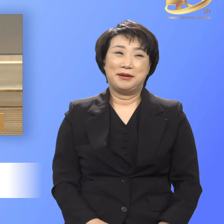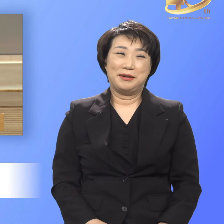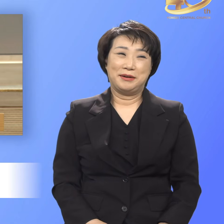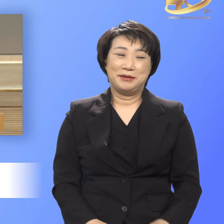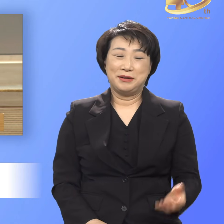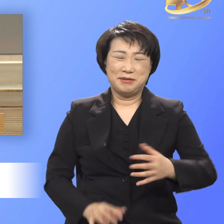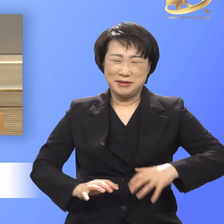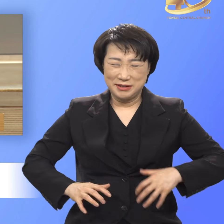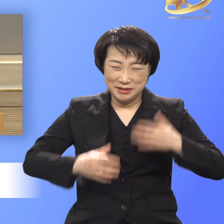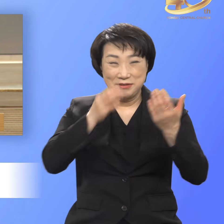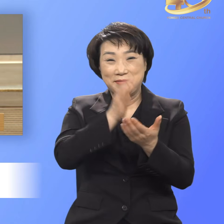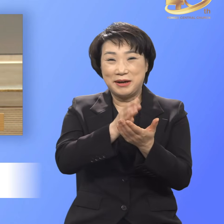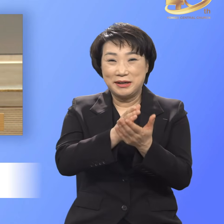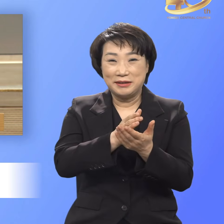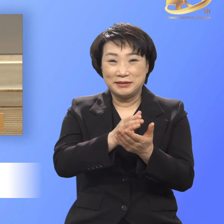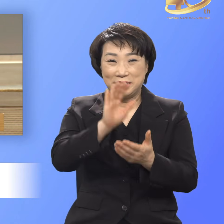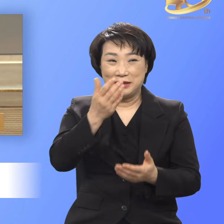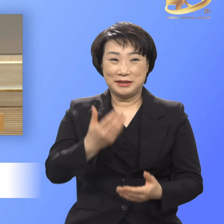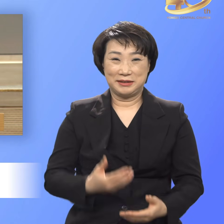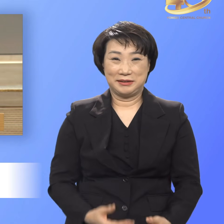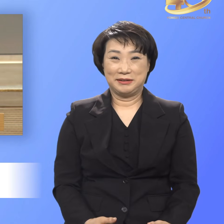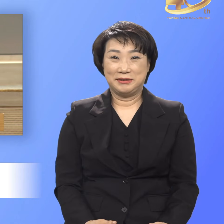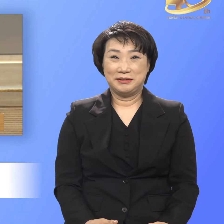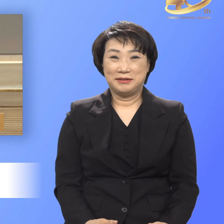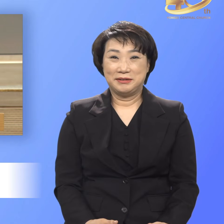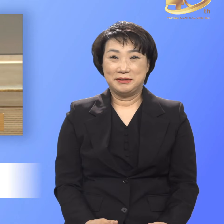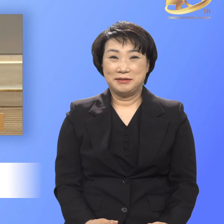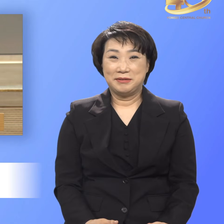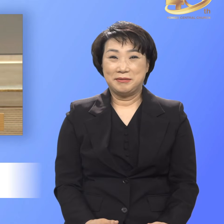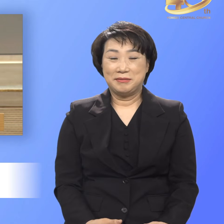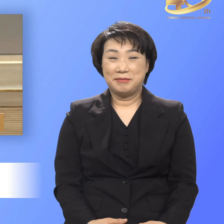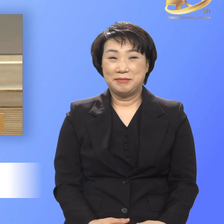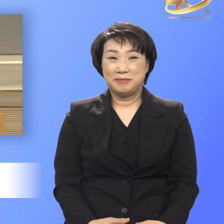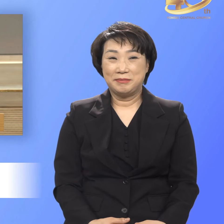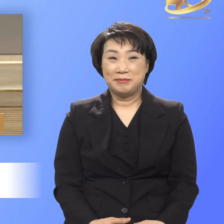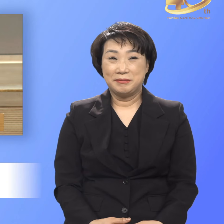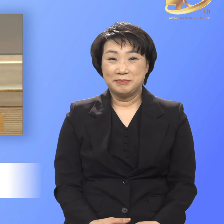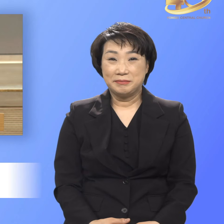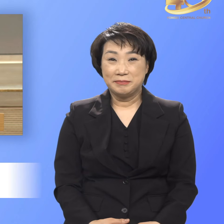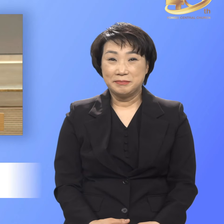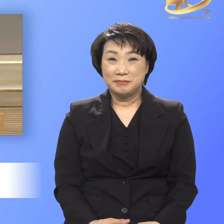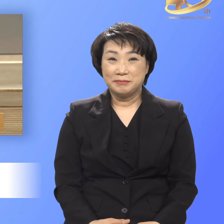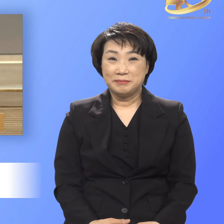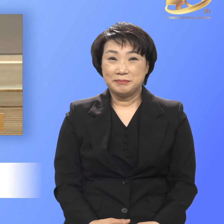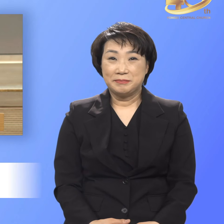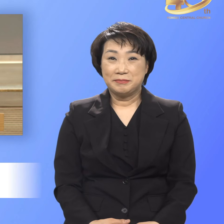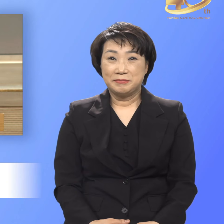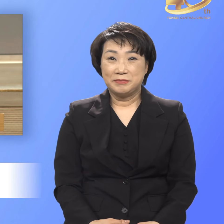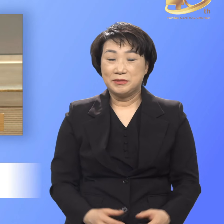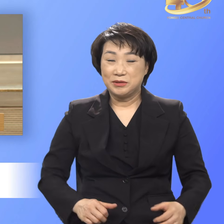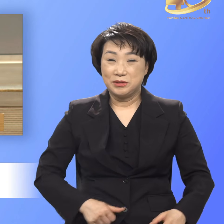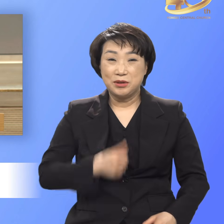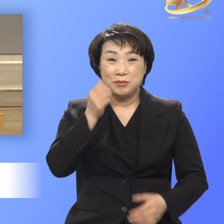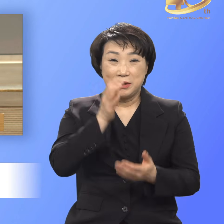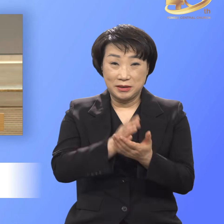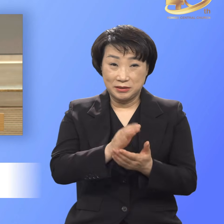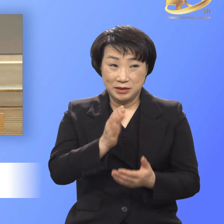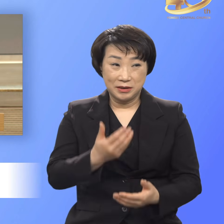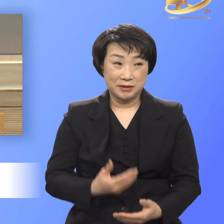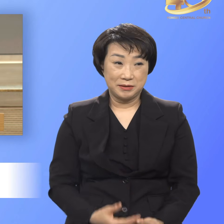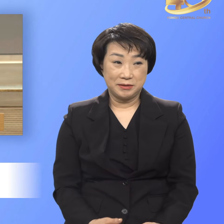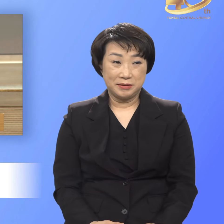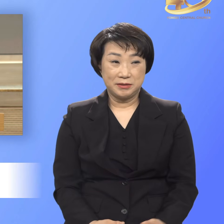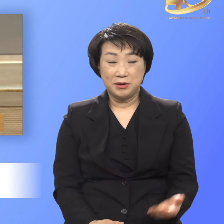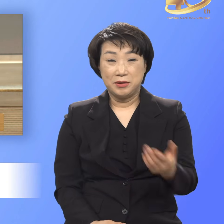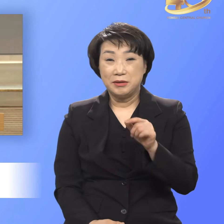그게 혈기를 내지 말아야 돼. 예, 그렇잖아요. 혈기를 내지 말이야.